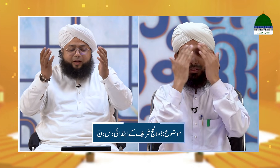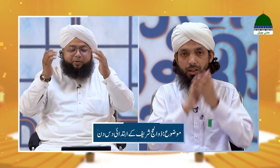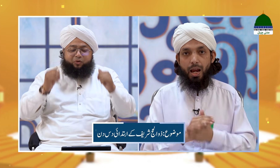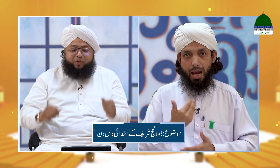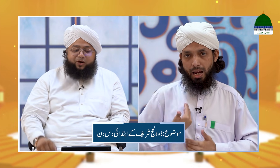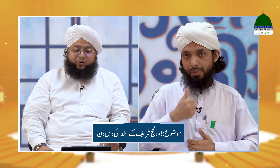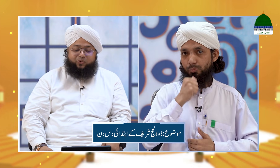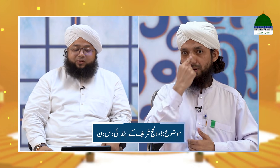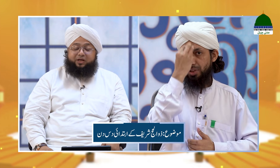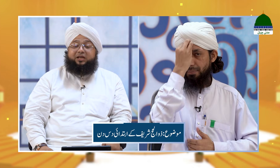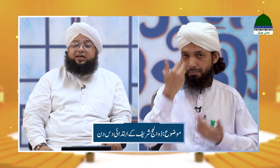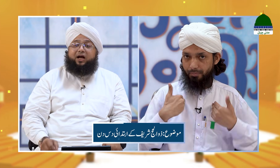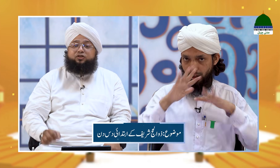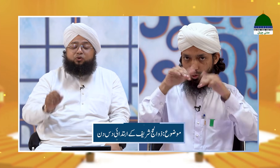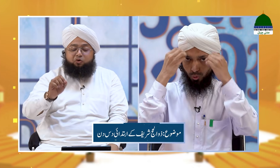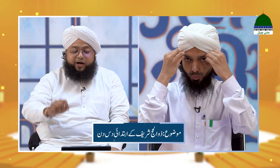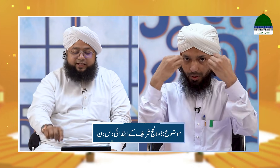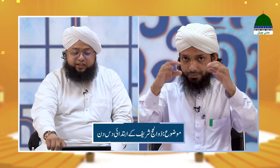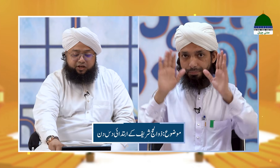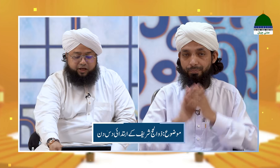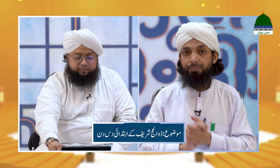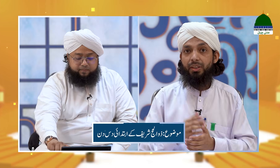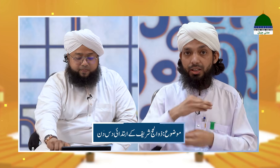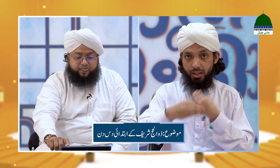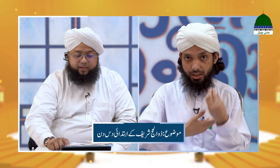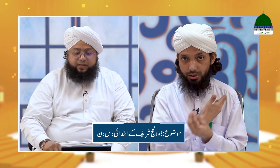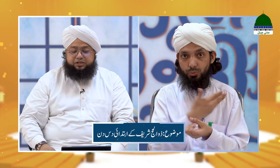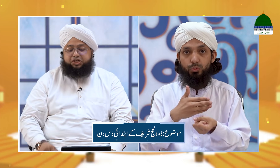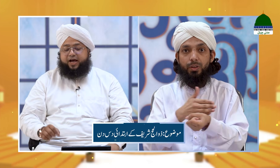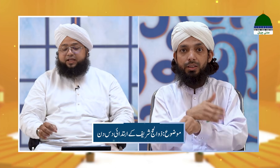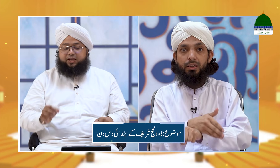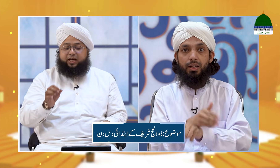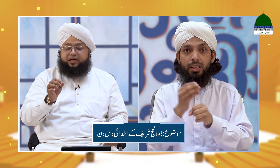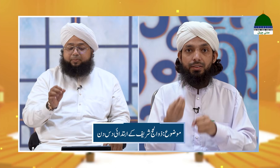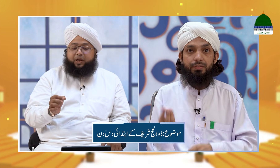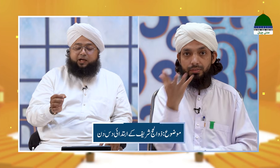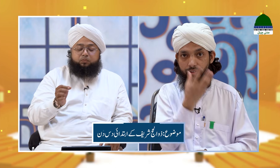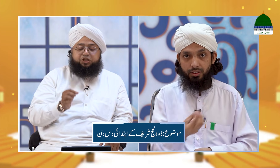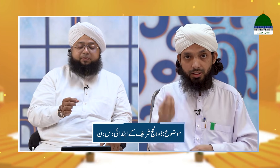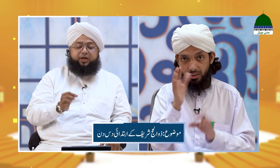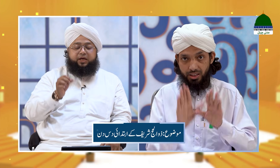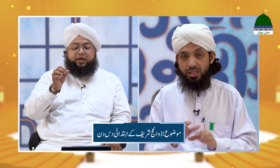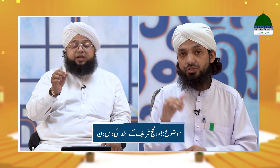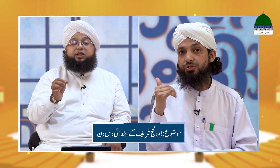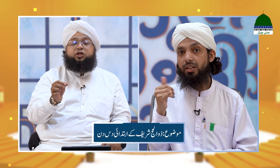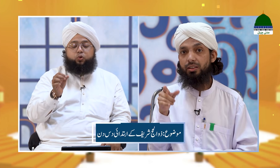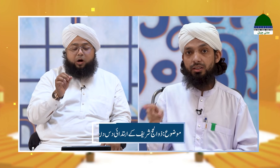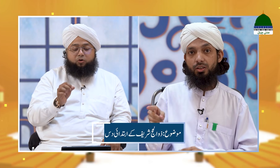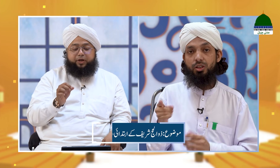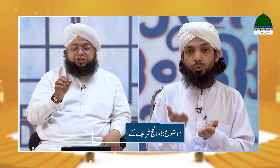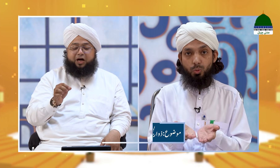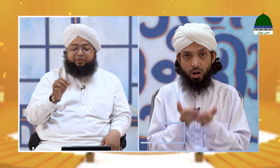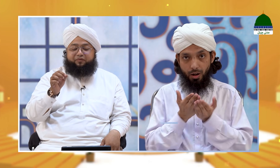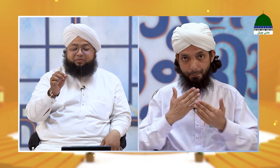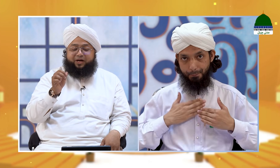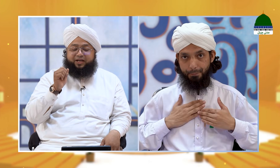ماں باپ آپ پر قربان ہوں، یہ حج و قربانی کے دن ہیں، شاید کہ اللہ پاک مجھے بھی ان کی دعاؤں